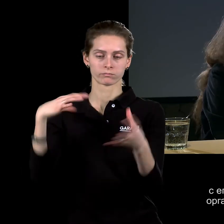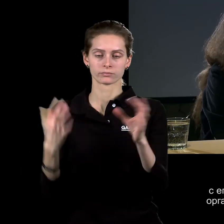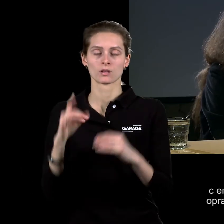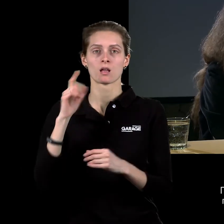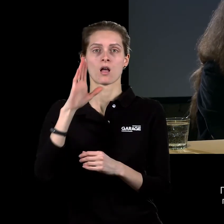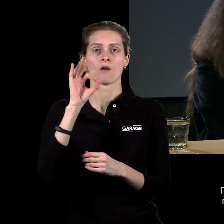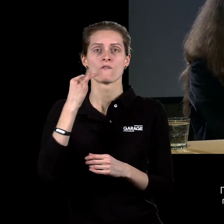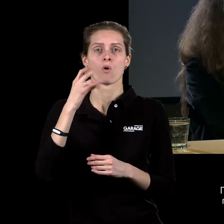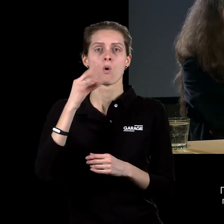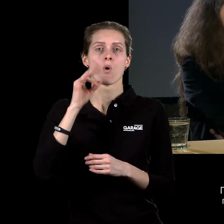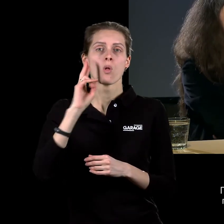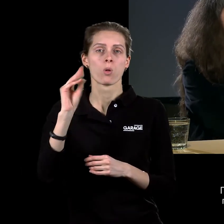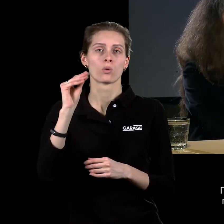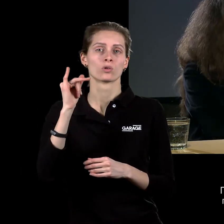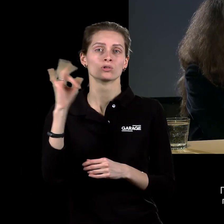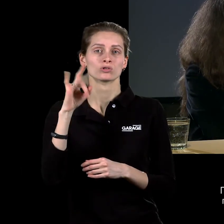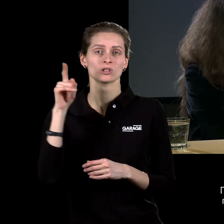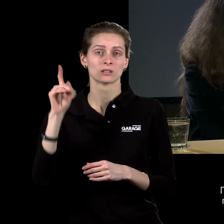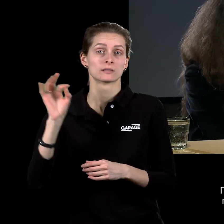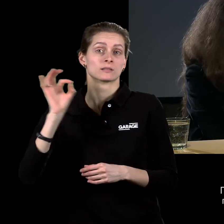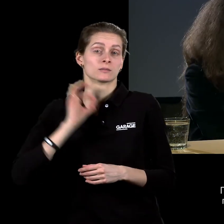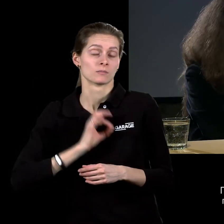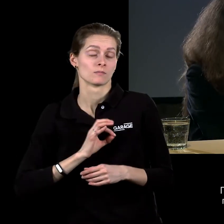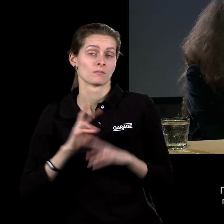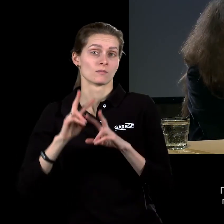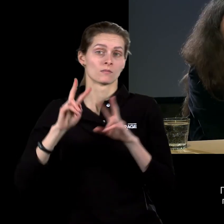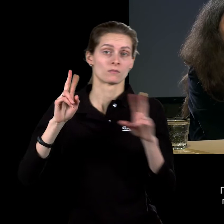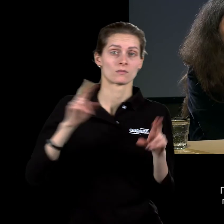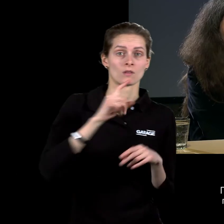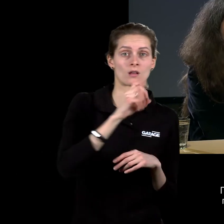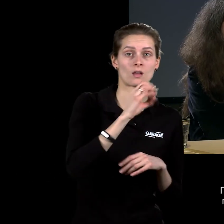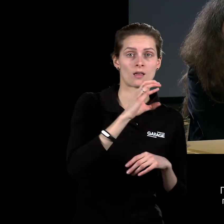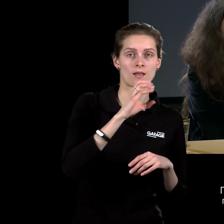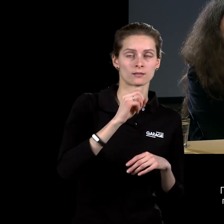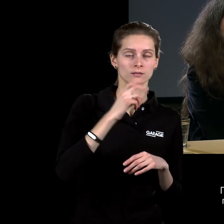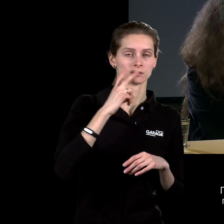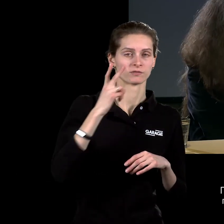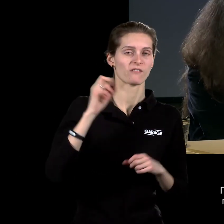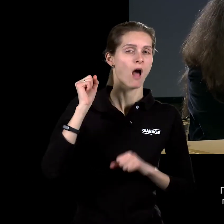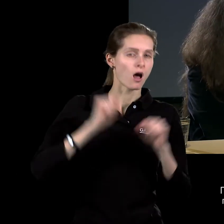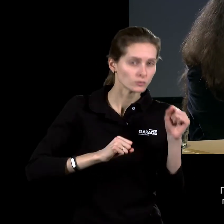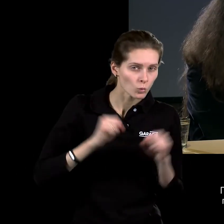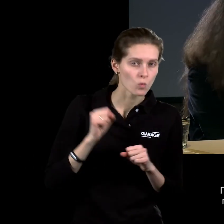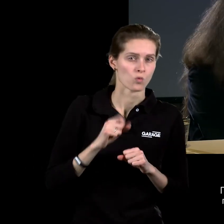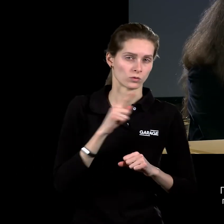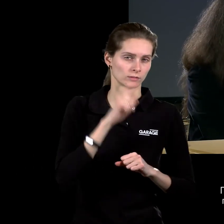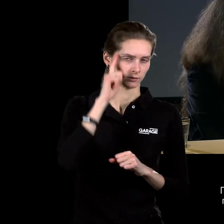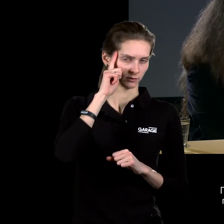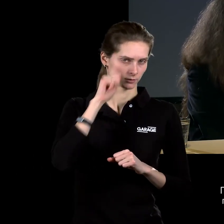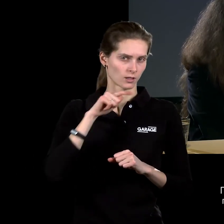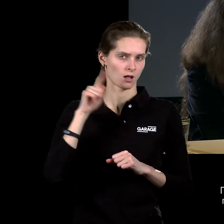войлок и жир, с которыми он работает. Хессе, в принципе, могла знать работы Бойса, потому что она как раз была, как я уже